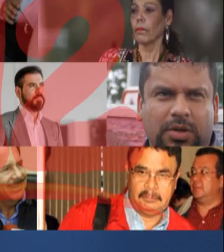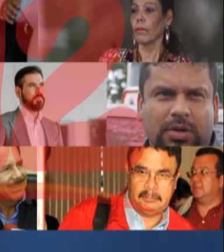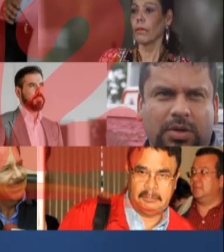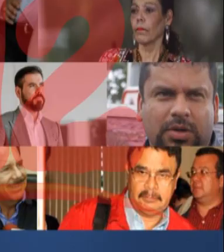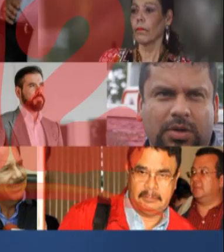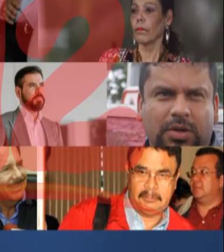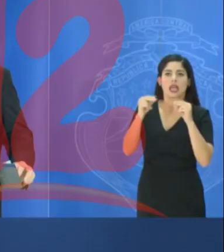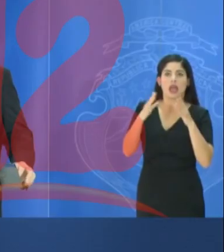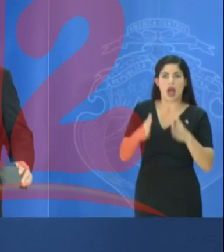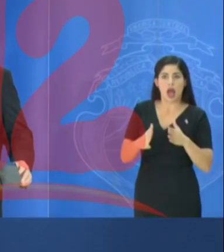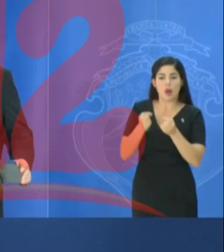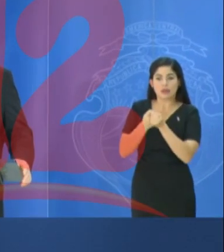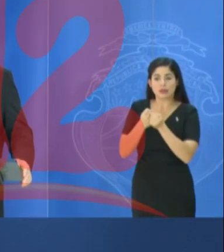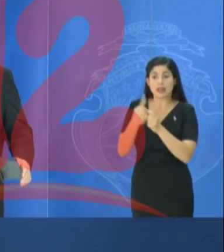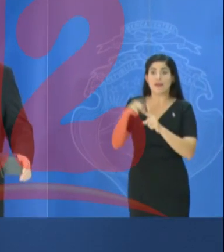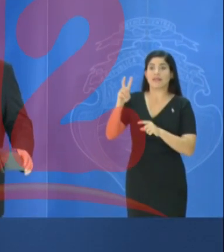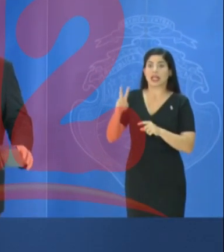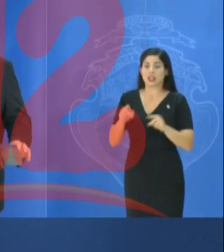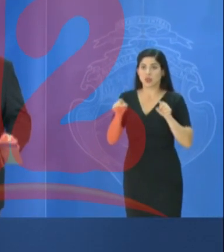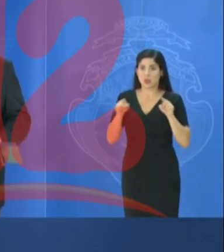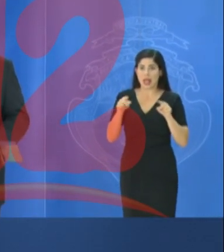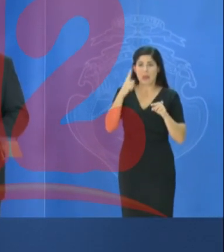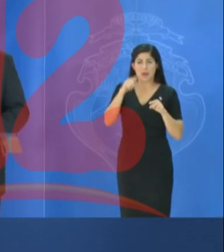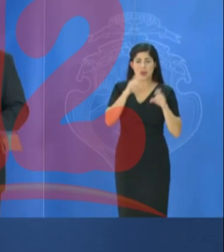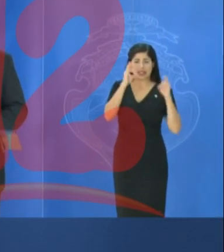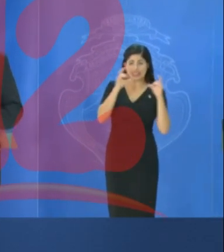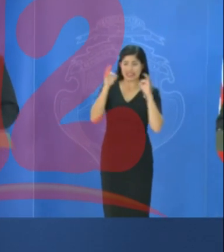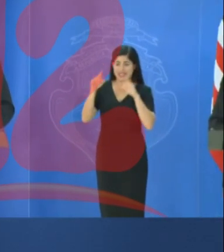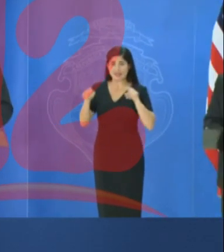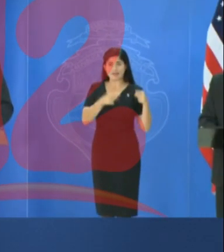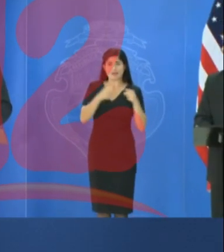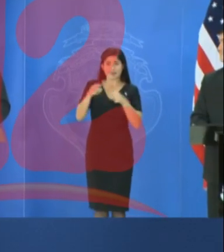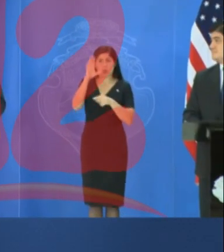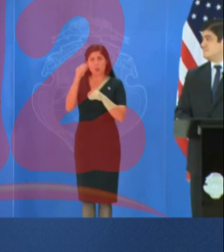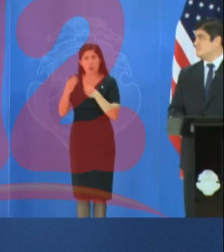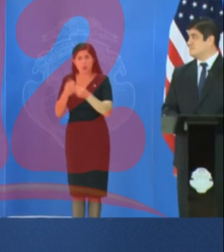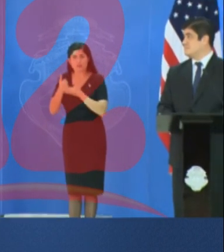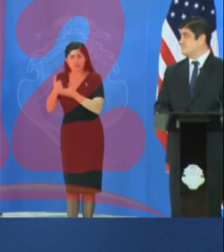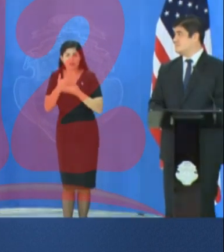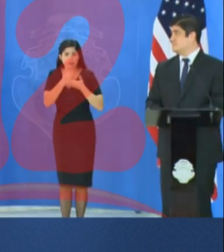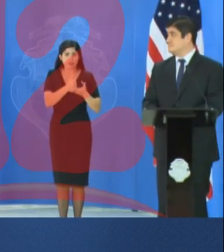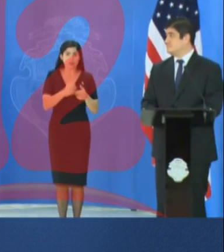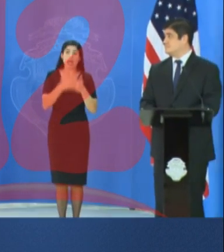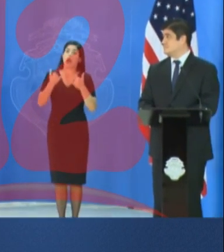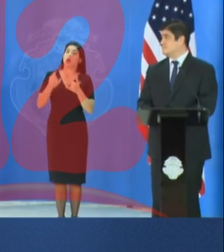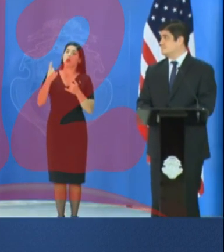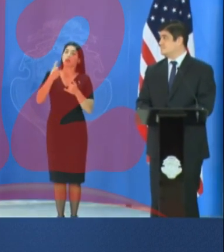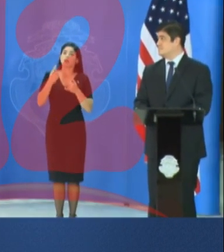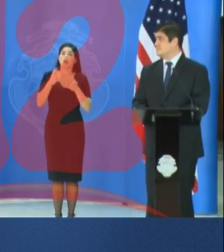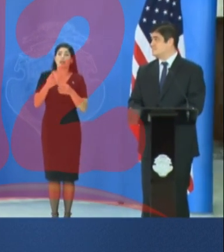familiares. También damos asistencia humanitaria a nicaragüenses y venezolanos que escapan de la tiranía.